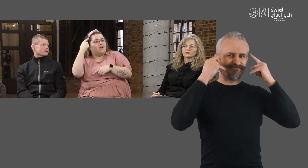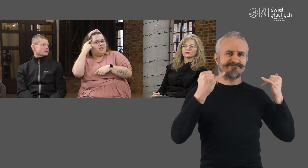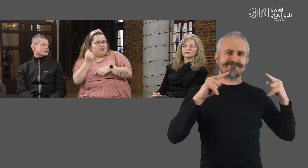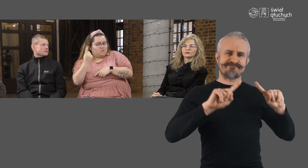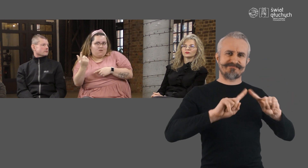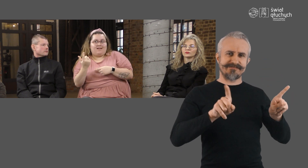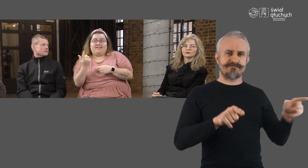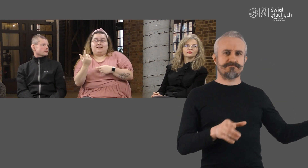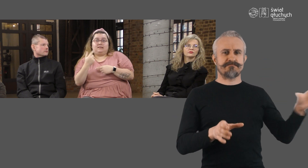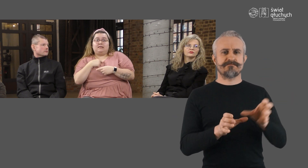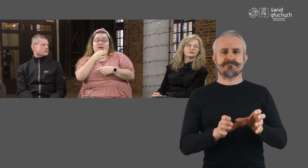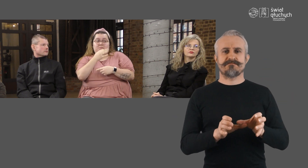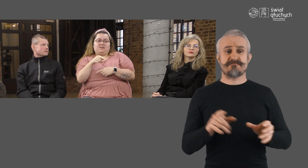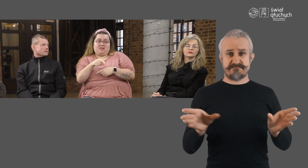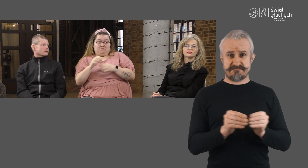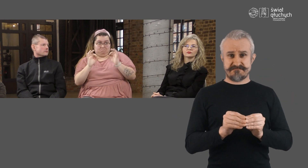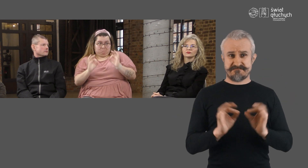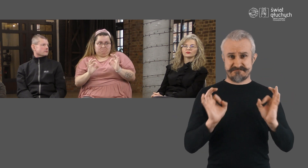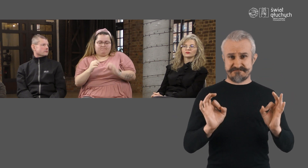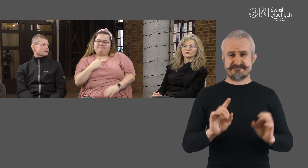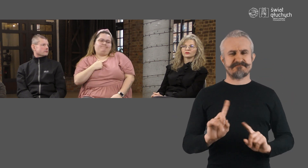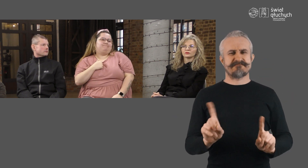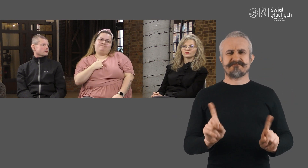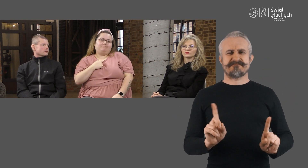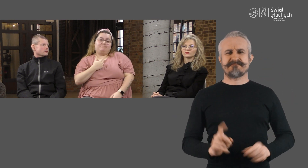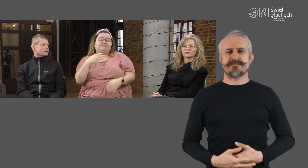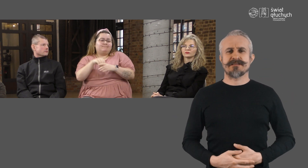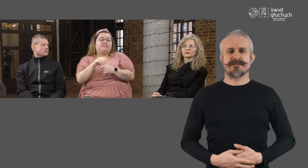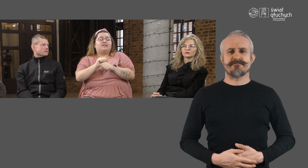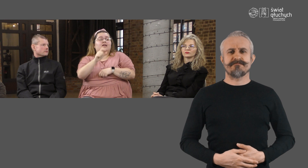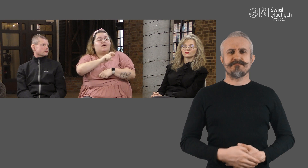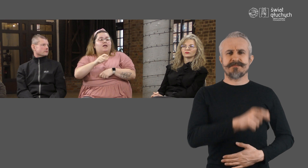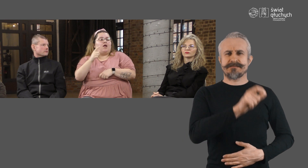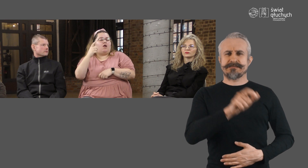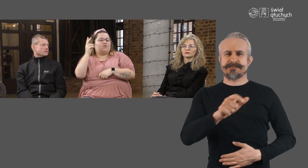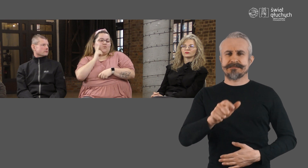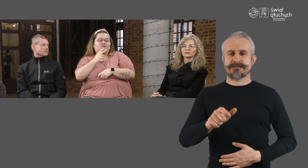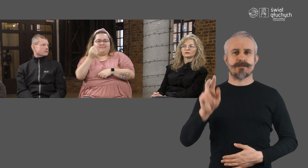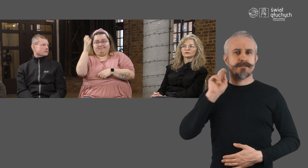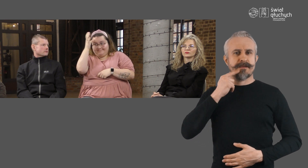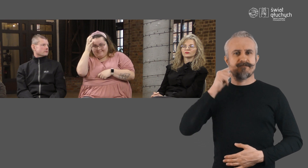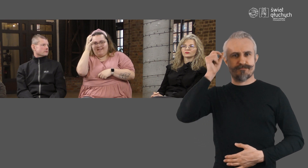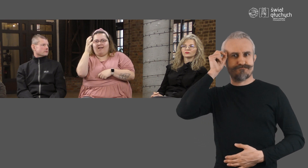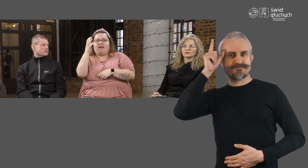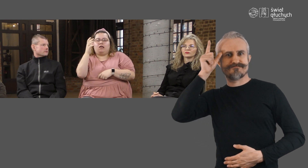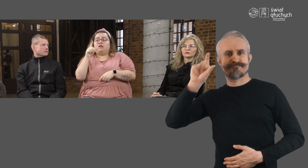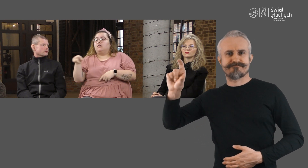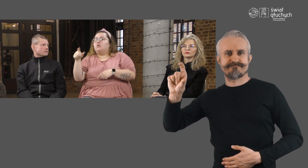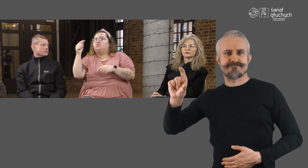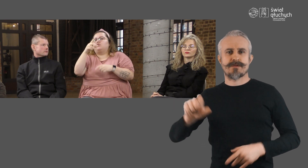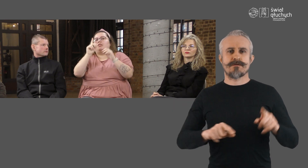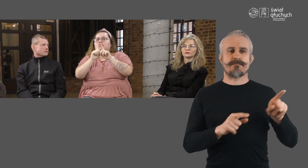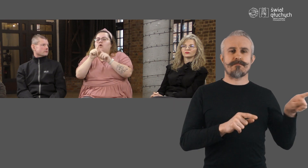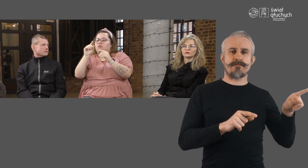Głusi i osoby z niepełnosprawnością intelektualną, nie czułam się w tym dobrze. Dlaczego? Bo osoby